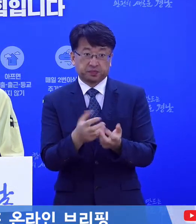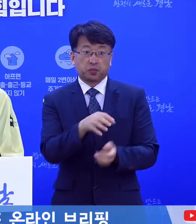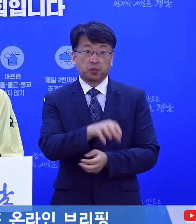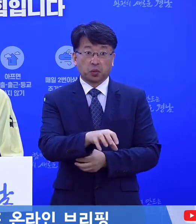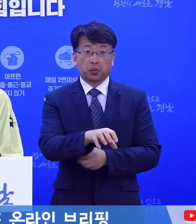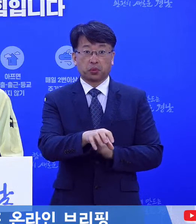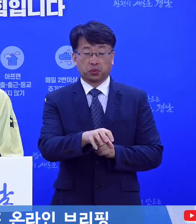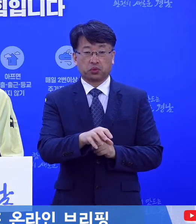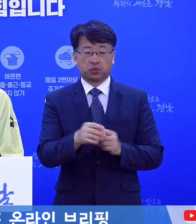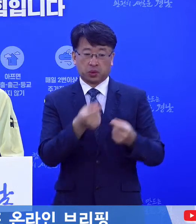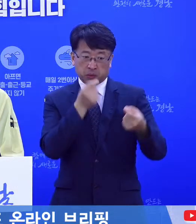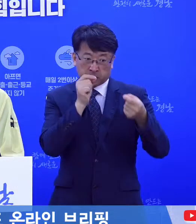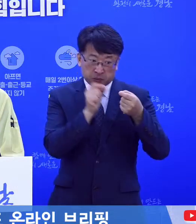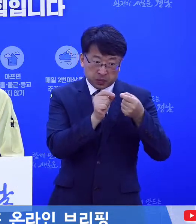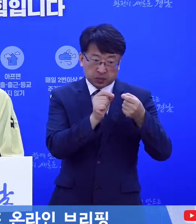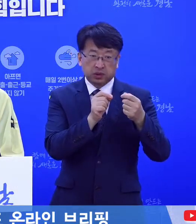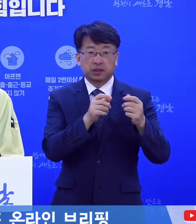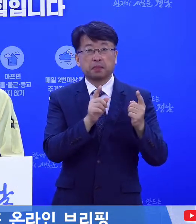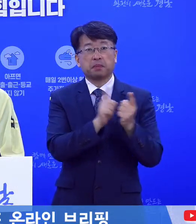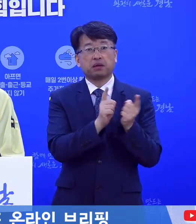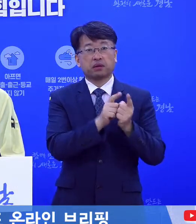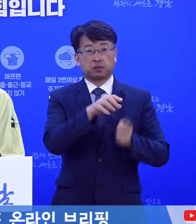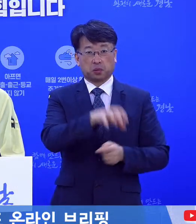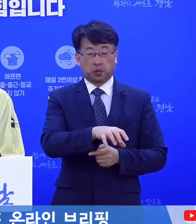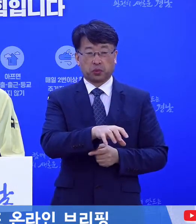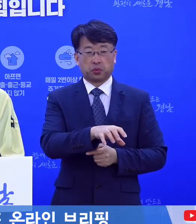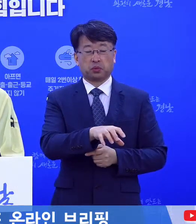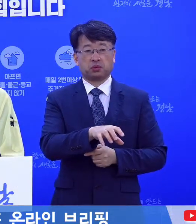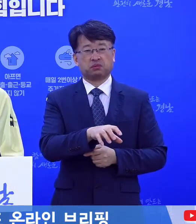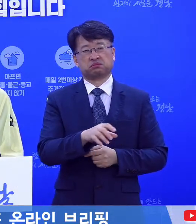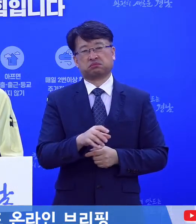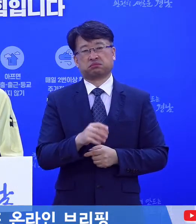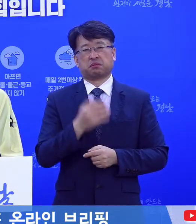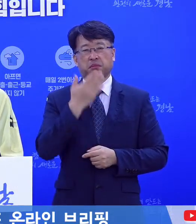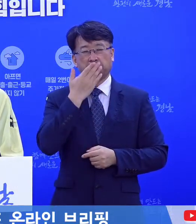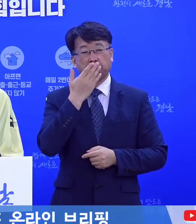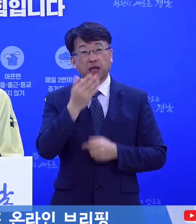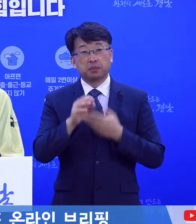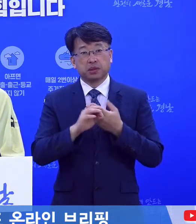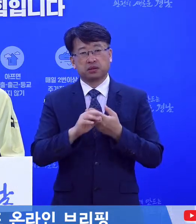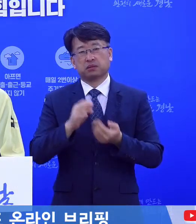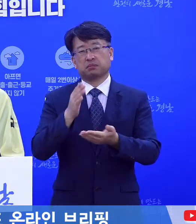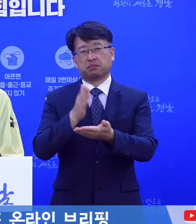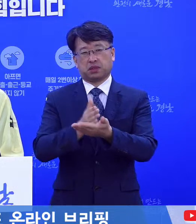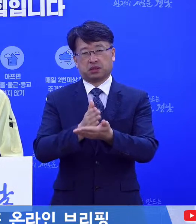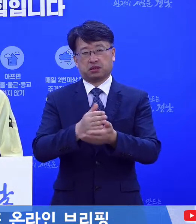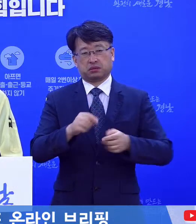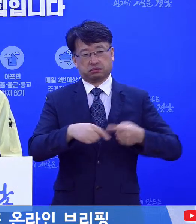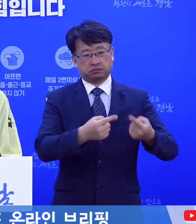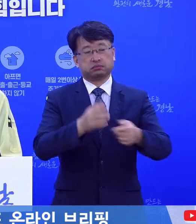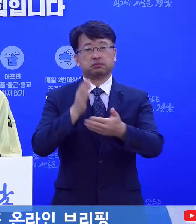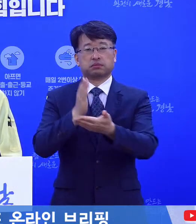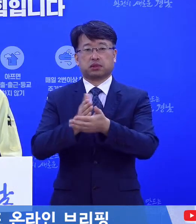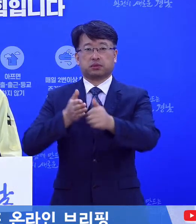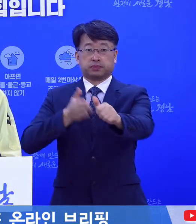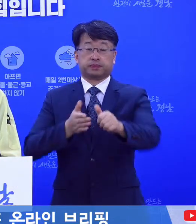곳, 밀접한 대면 접촉의 가능성이 높은 곳은 되도록이면 피해 주시기를